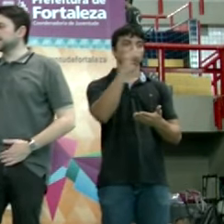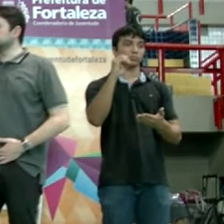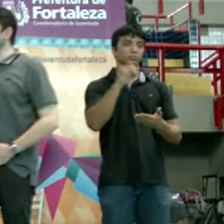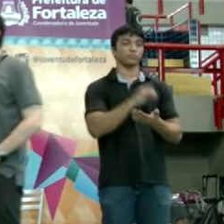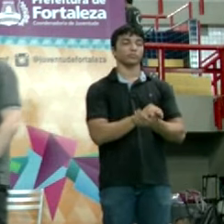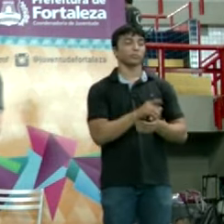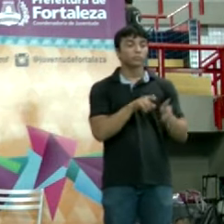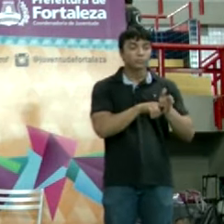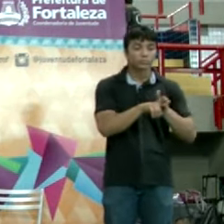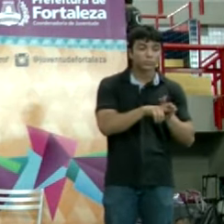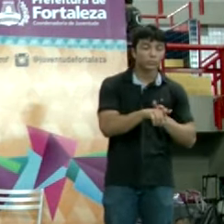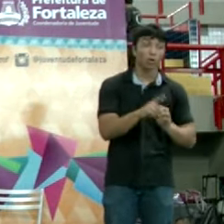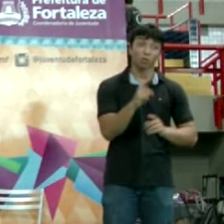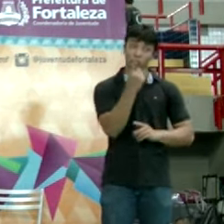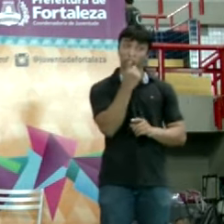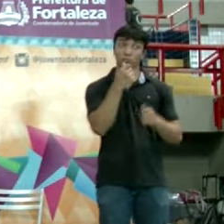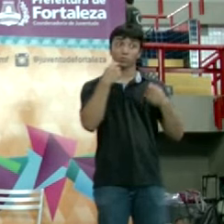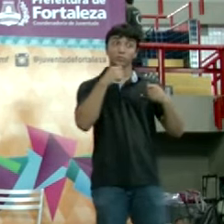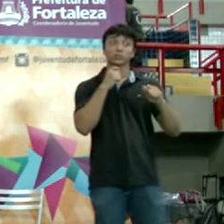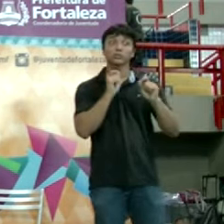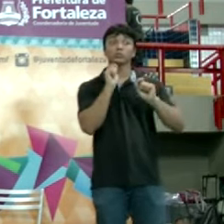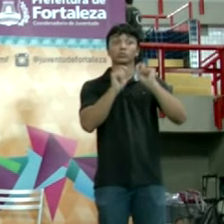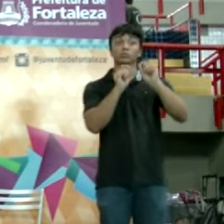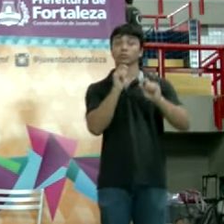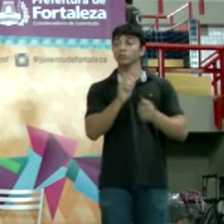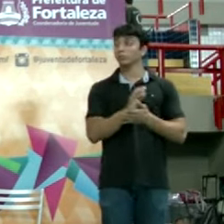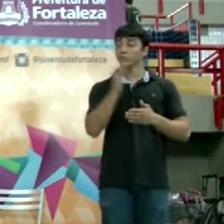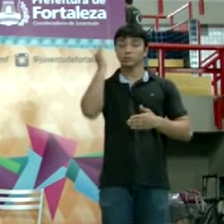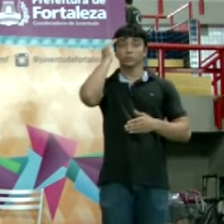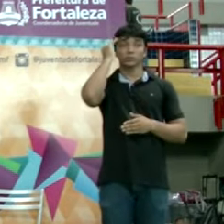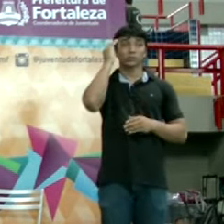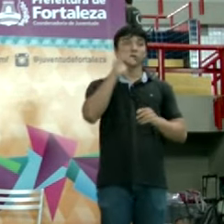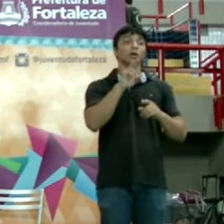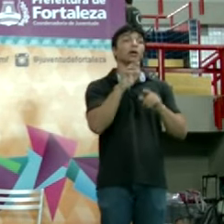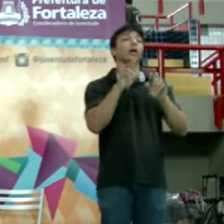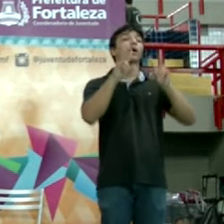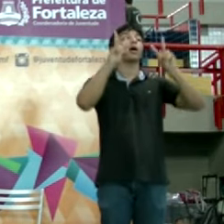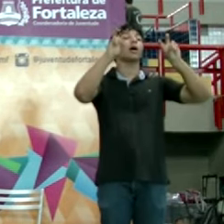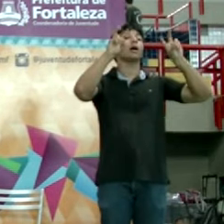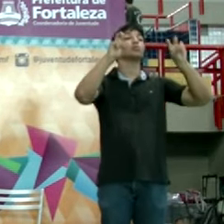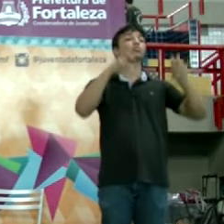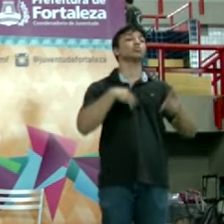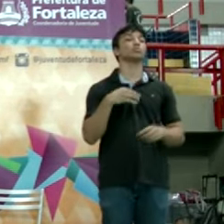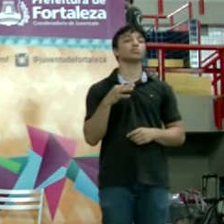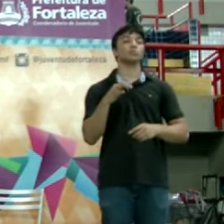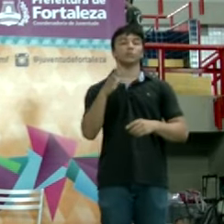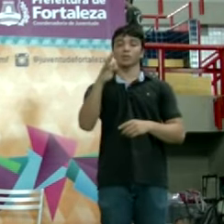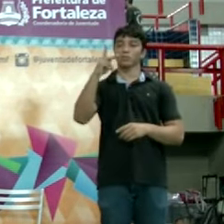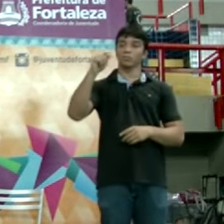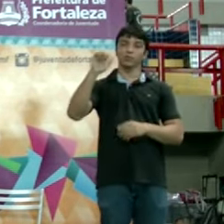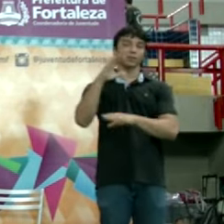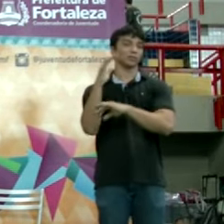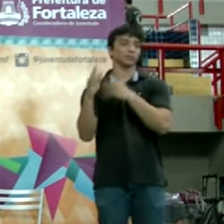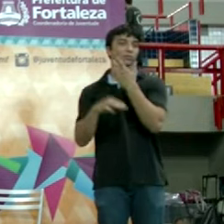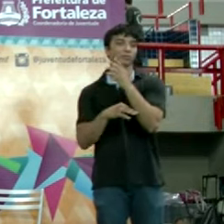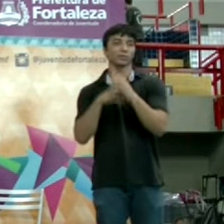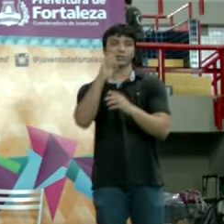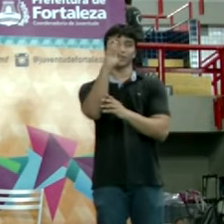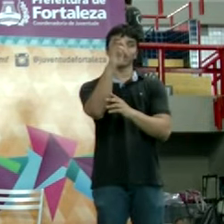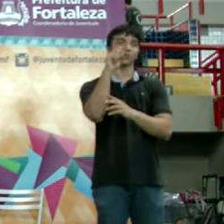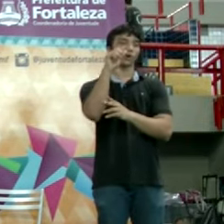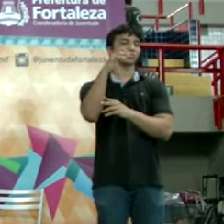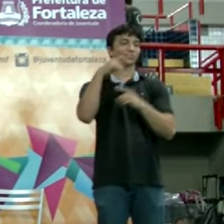Você vai fazer uma pesquisa com uma condição. Você tem que saber, você tem que entender sobre plantas alienígenas,